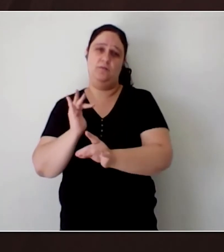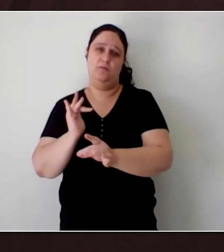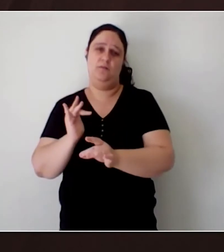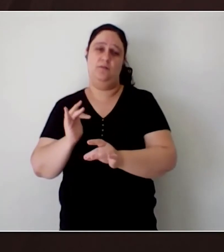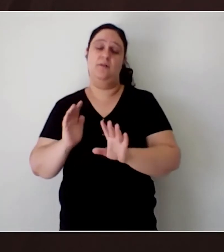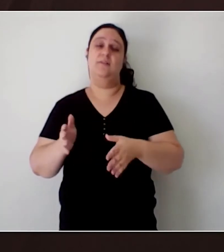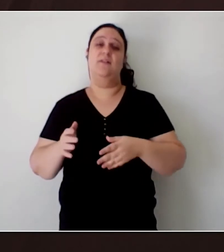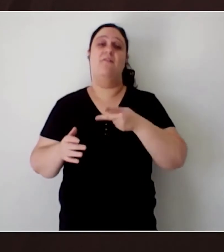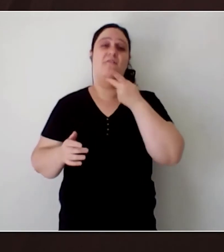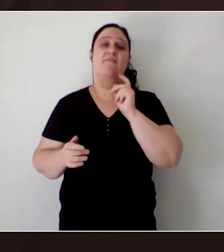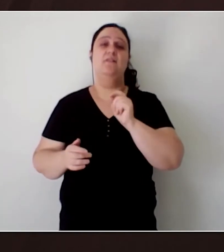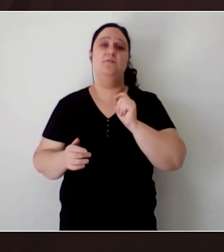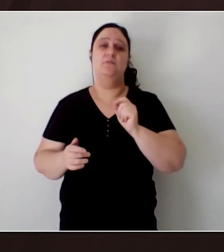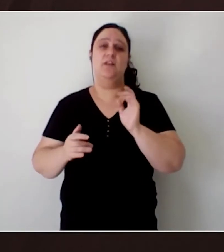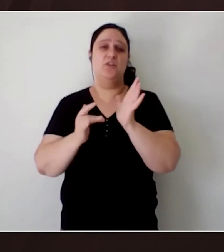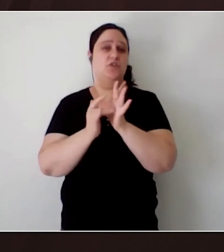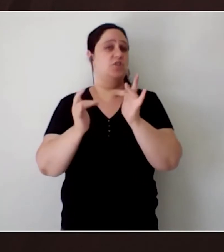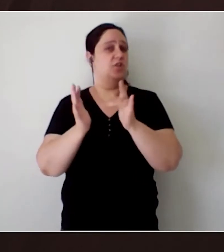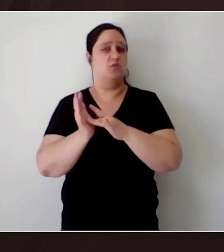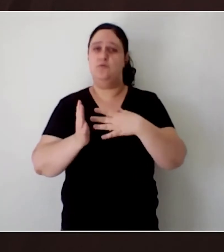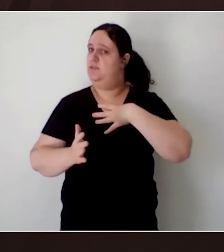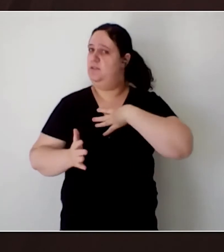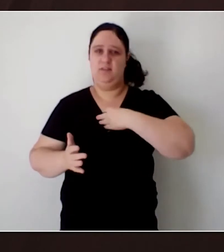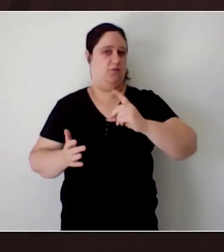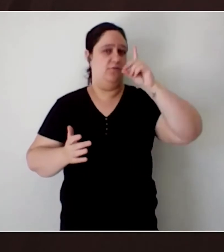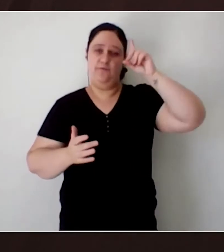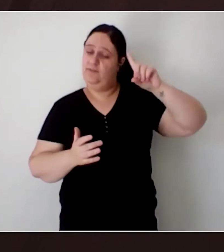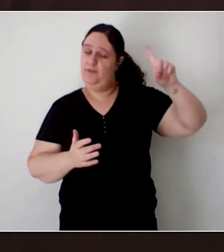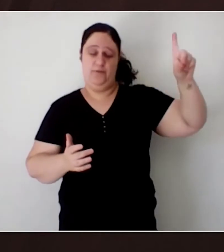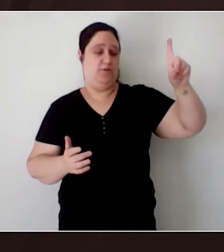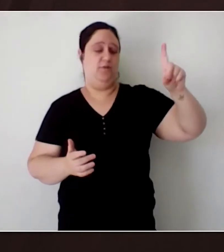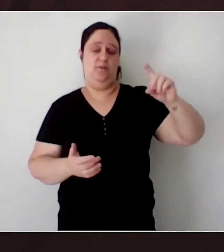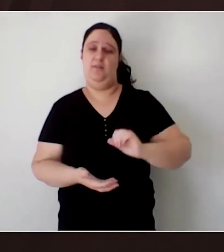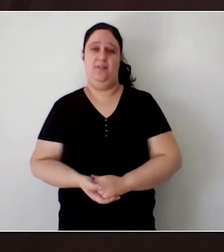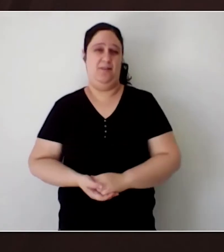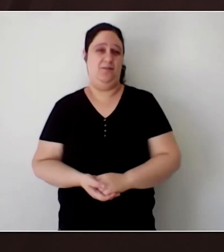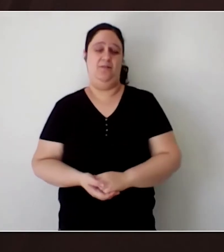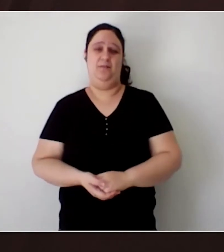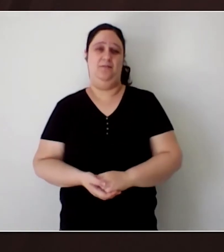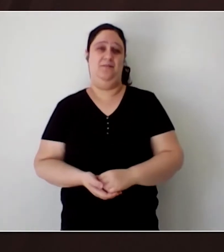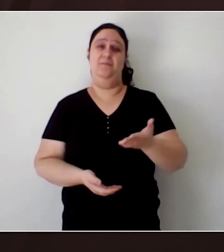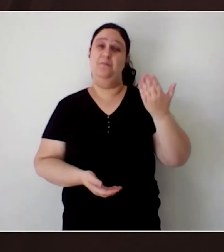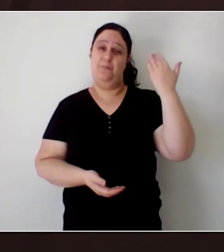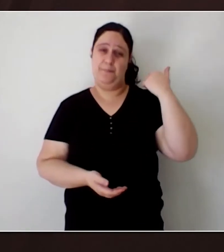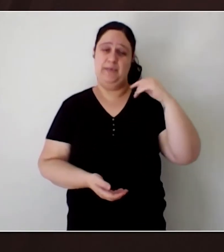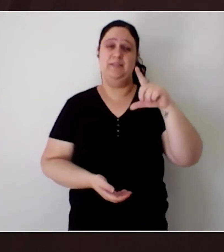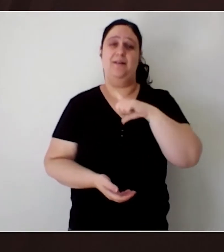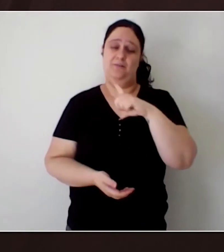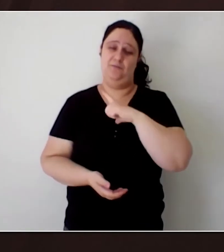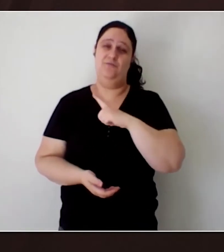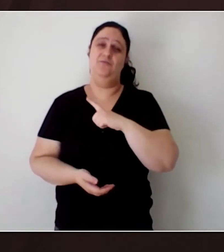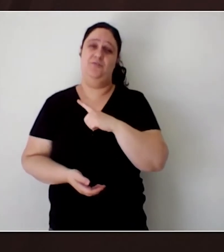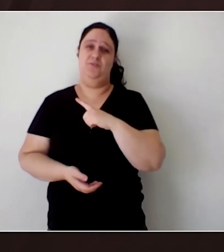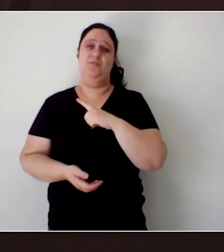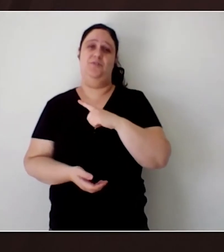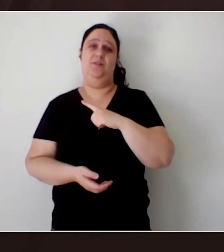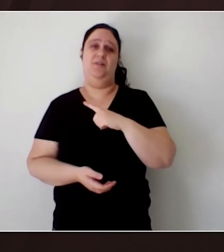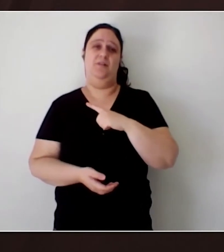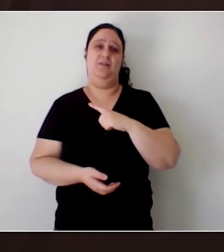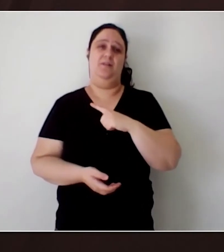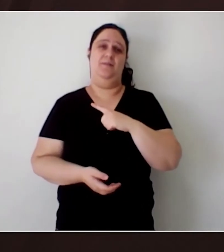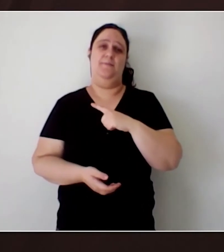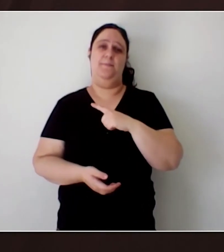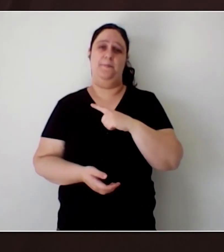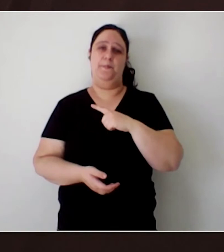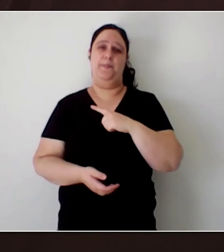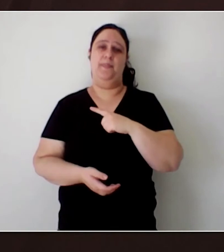ou Jesus não era filho de Deus, né? Havia muitas pregações naquele tempo, né, influenciados pelo judaísmo e influenciados